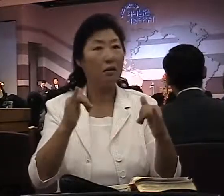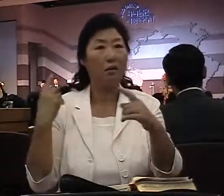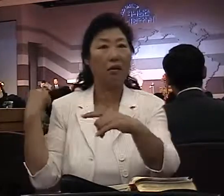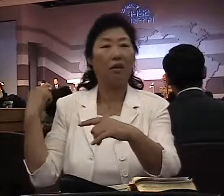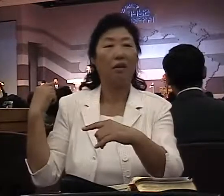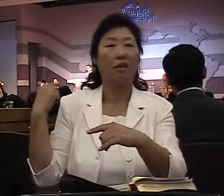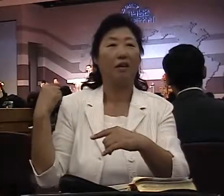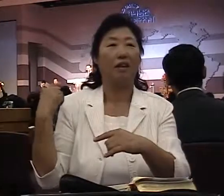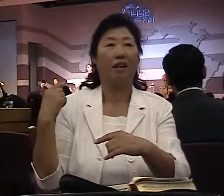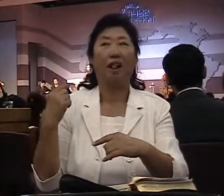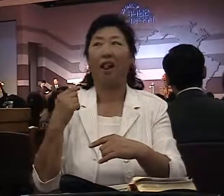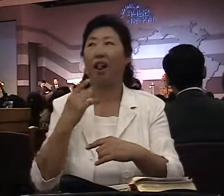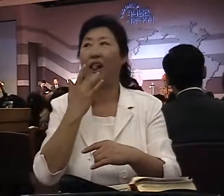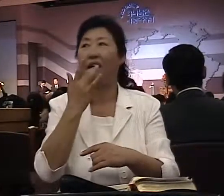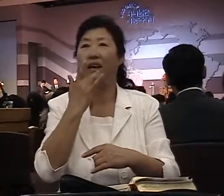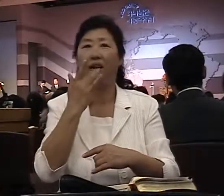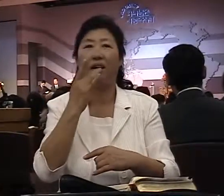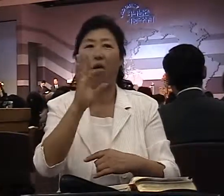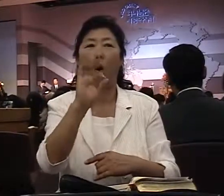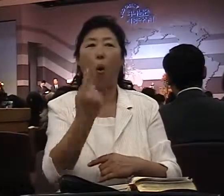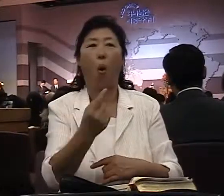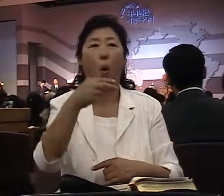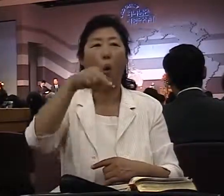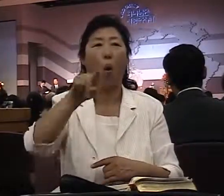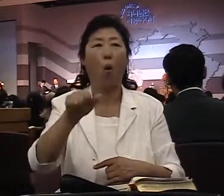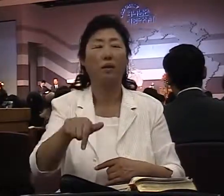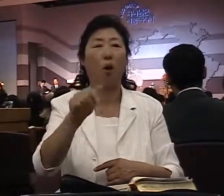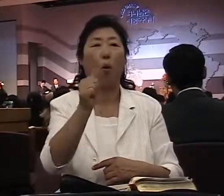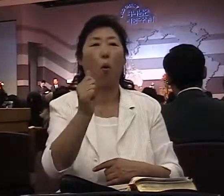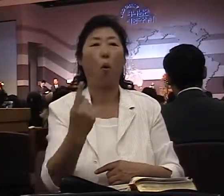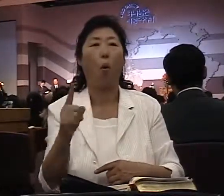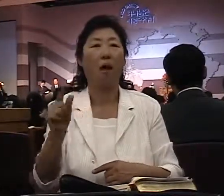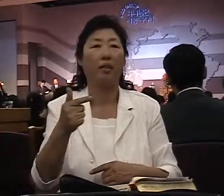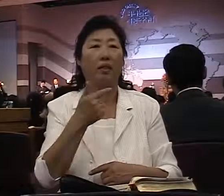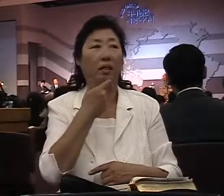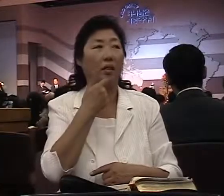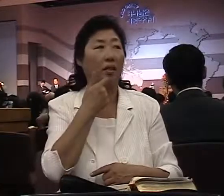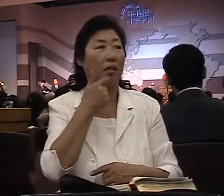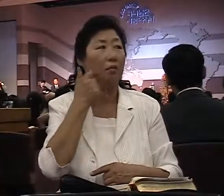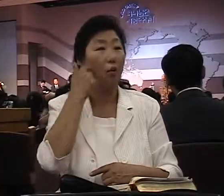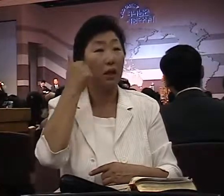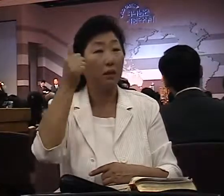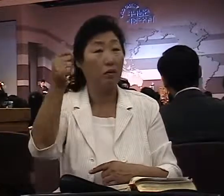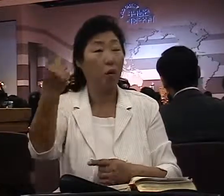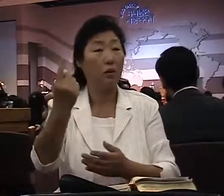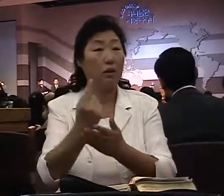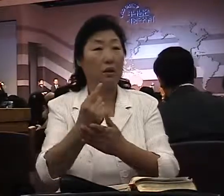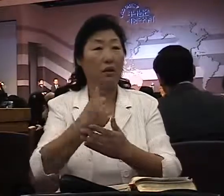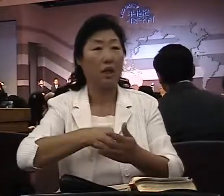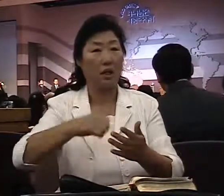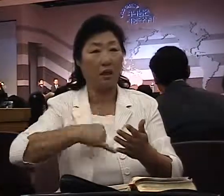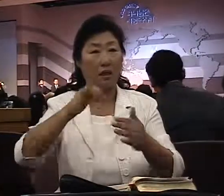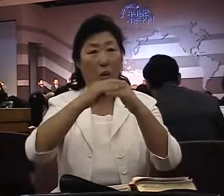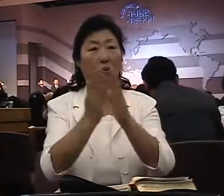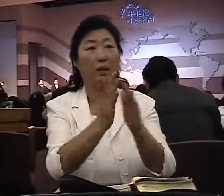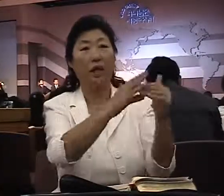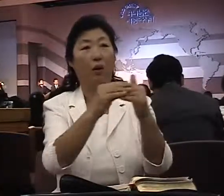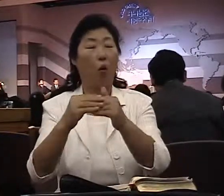저녁 오석환 목사님 오셔서 바이링구로 진행해 주시는데 여러분 자녀들 다 데리고 오십시오. 귀전 예배